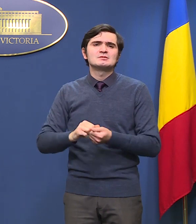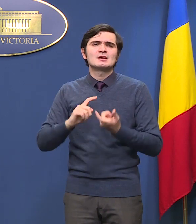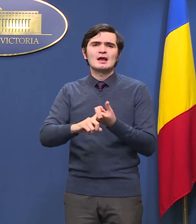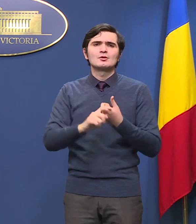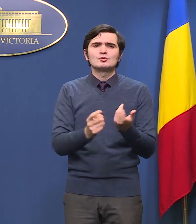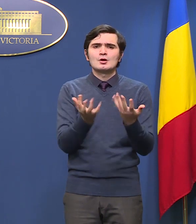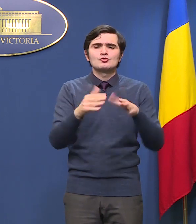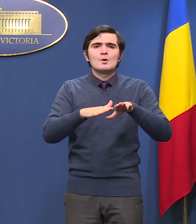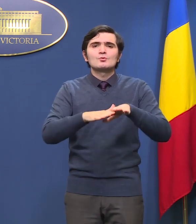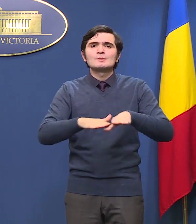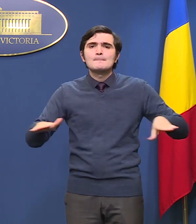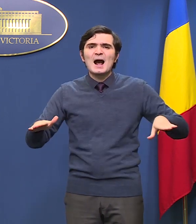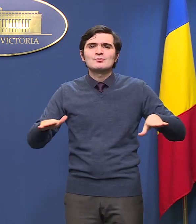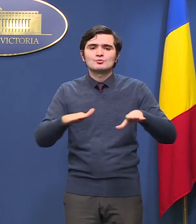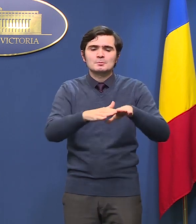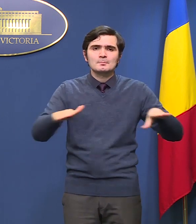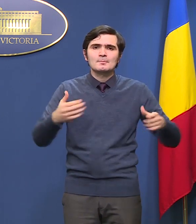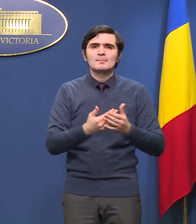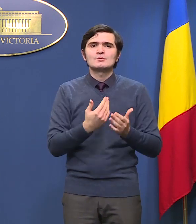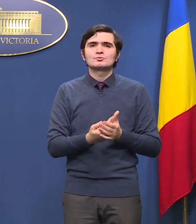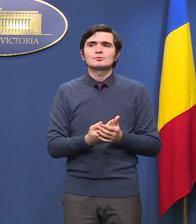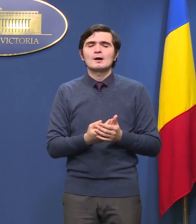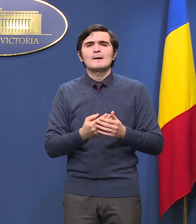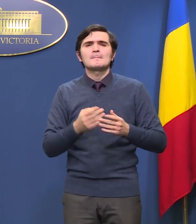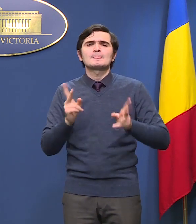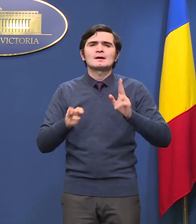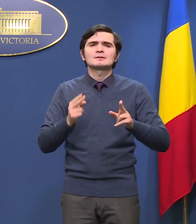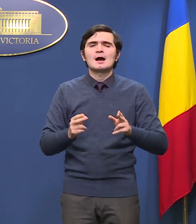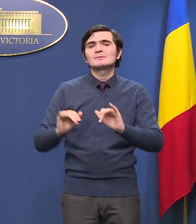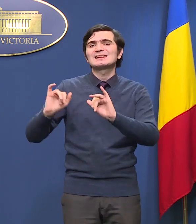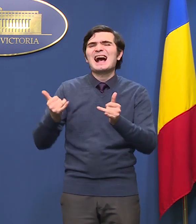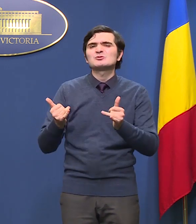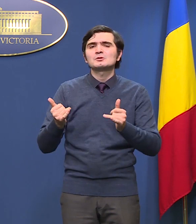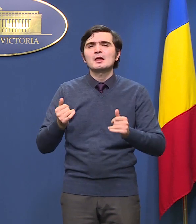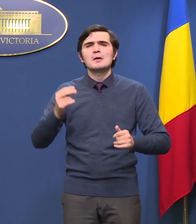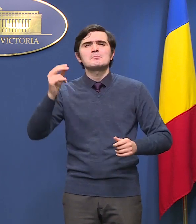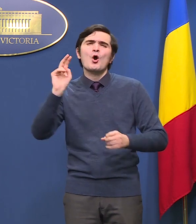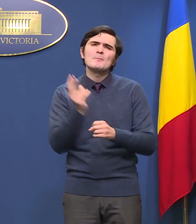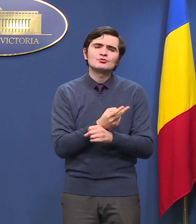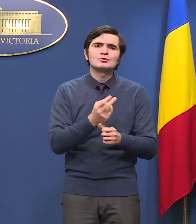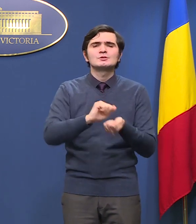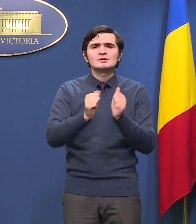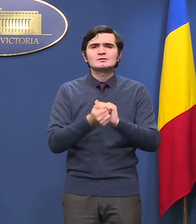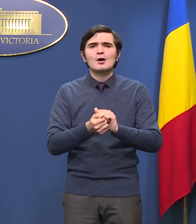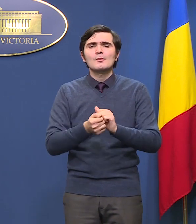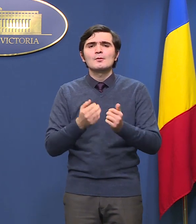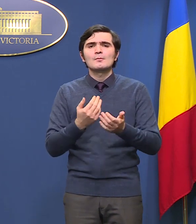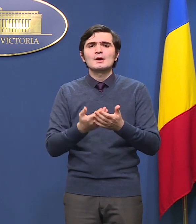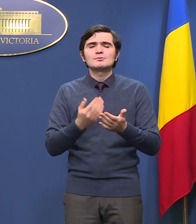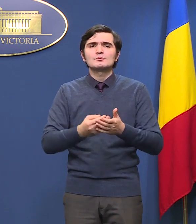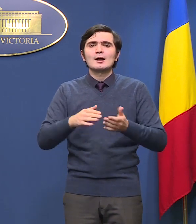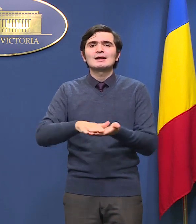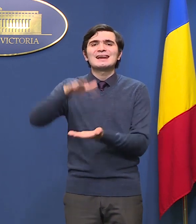numărul de paturi pentru tratarea cazurilor obișnuite, cât și în ceea ce privește creșterea numărului de paturi